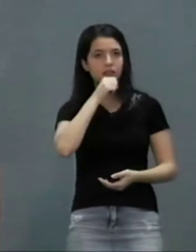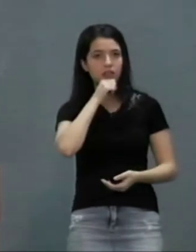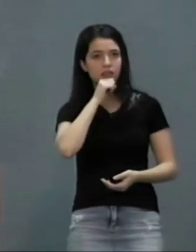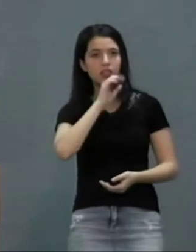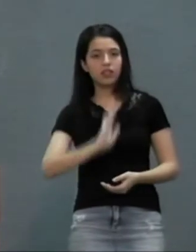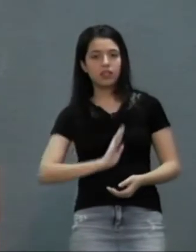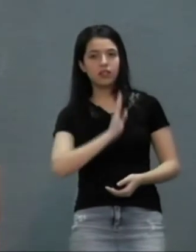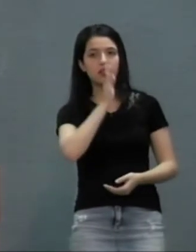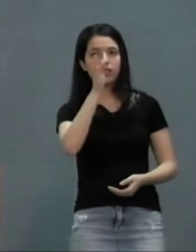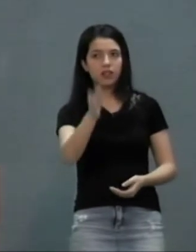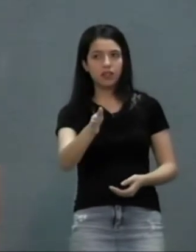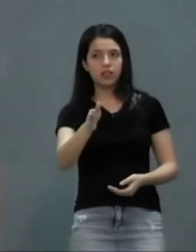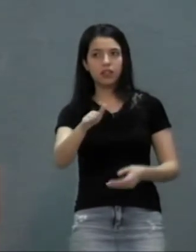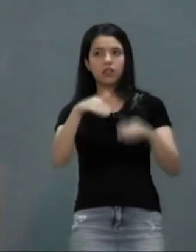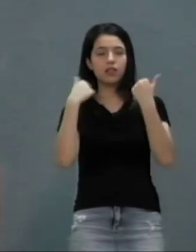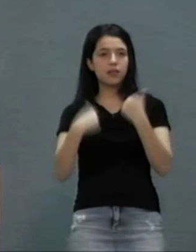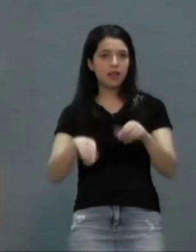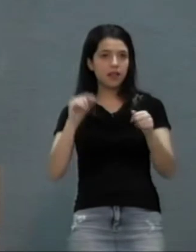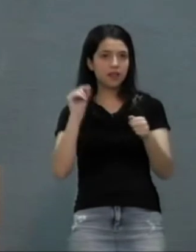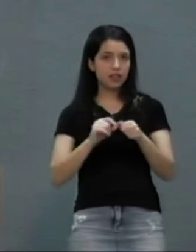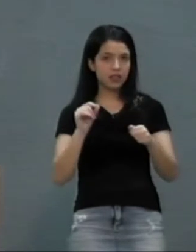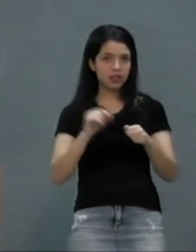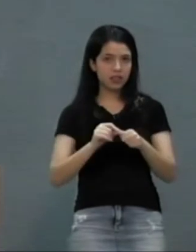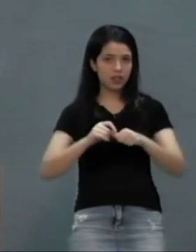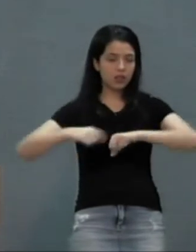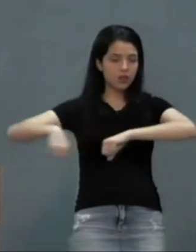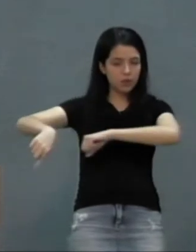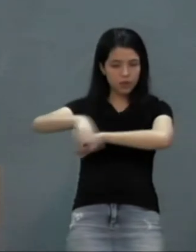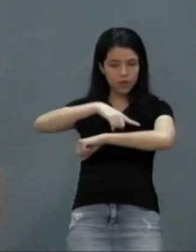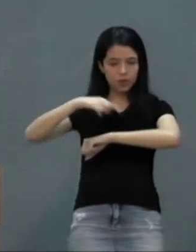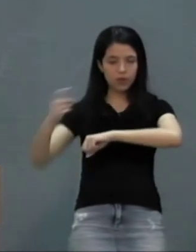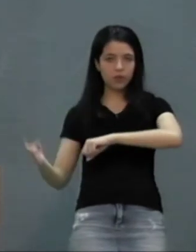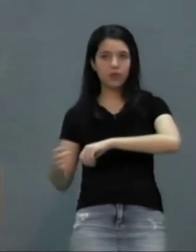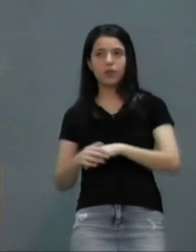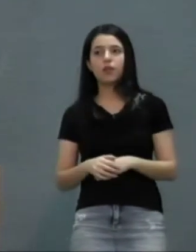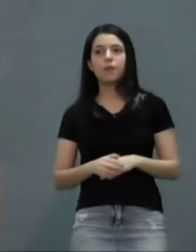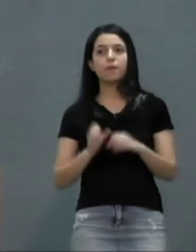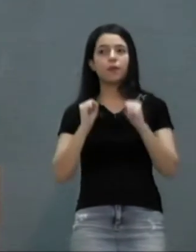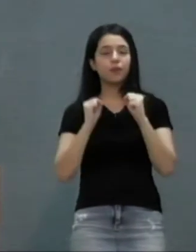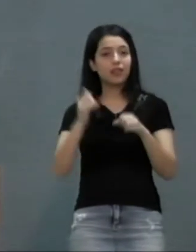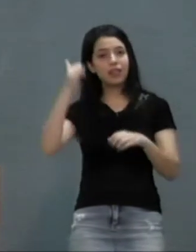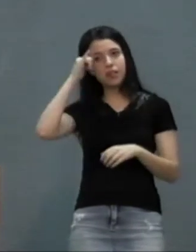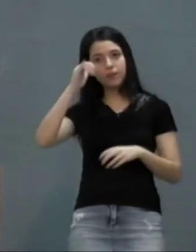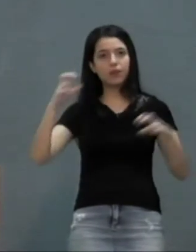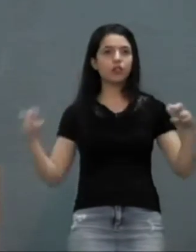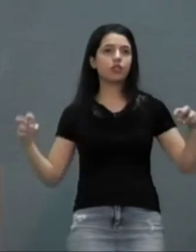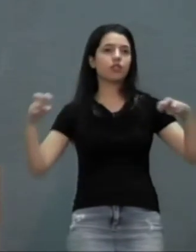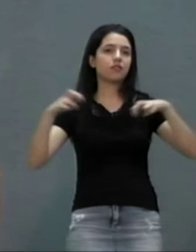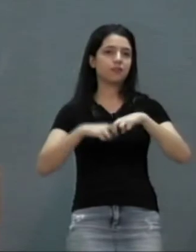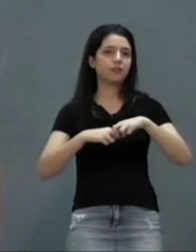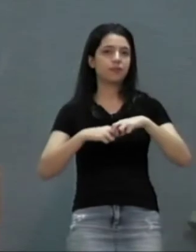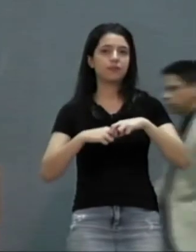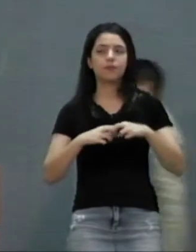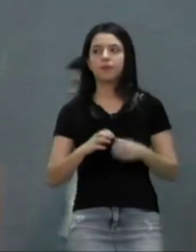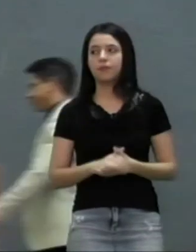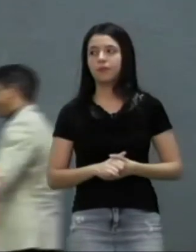retorno para ver o que podíamos fazer, porque ele é um local que está acontecendo muito acidente, fluxo muito de veículo, sai várias pessoas em